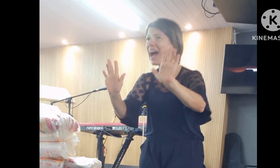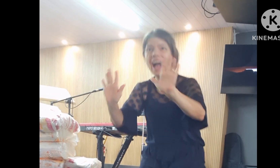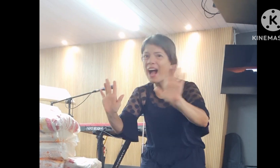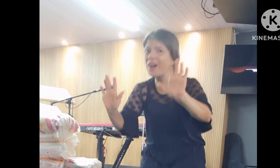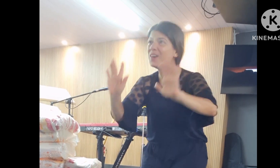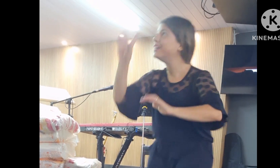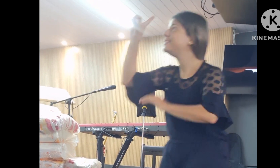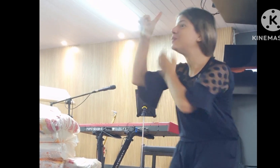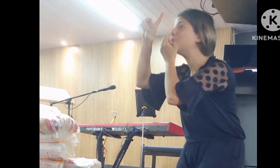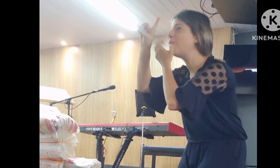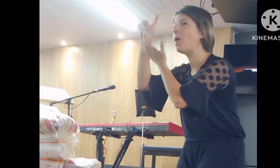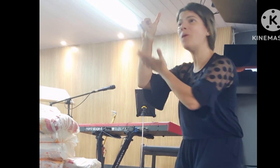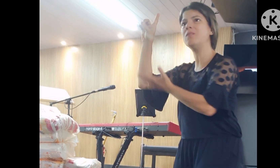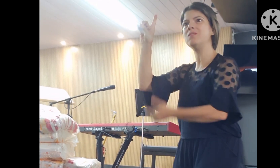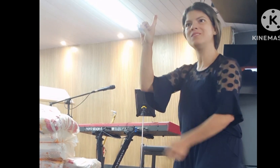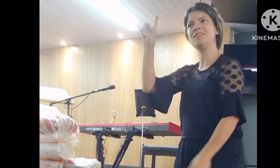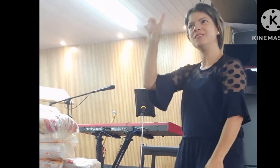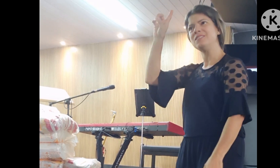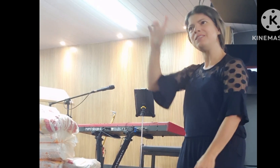eu descobri que não tem um Deus carrasco.